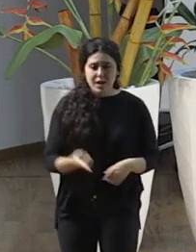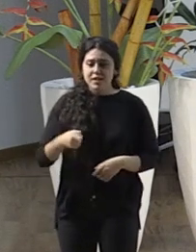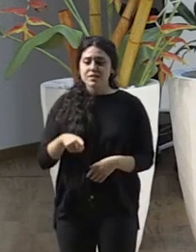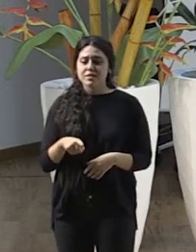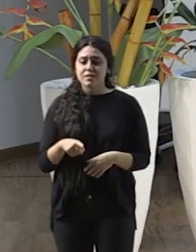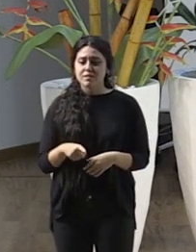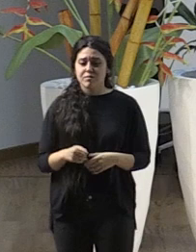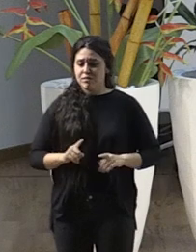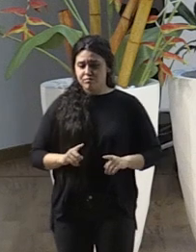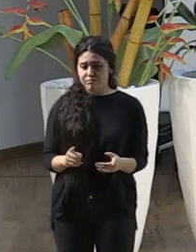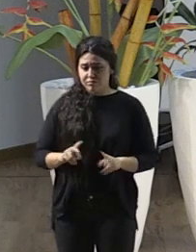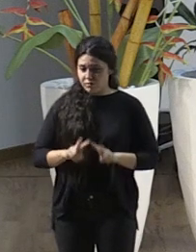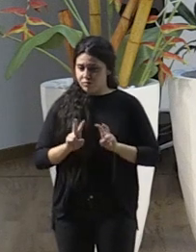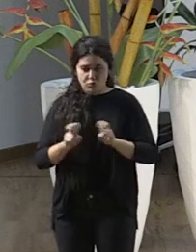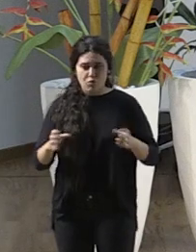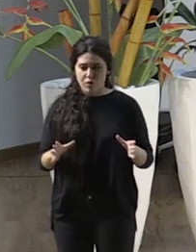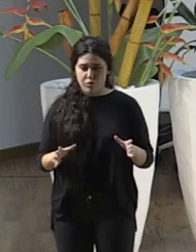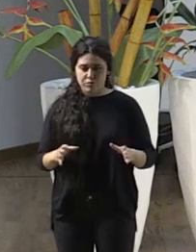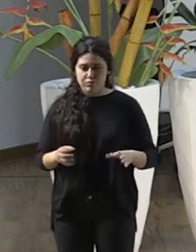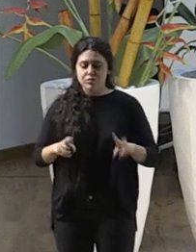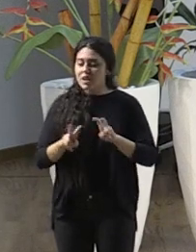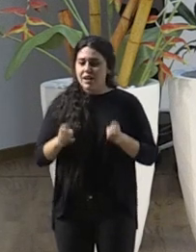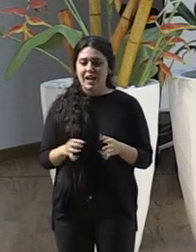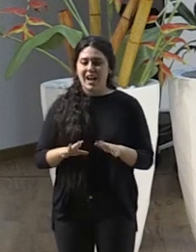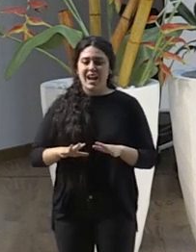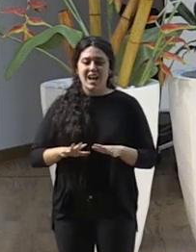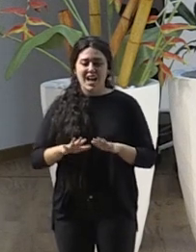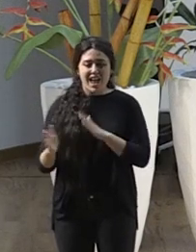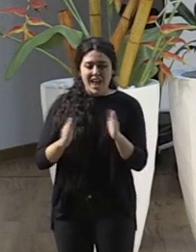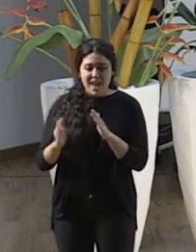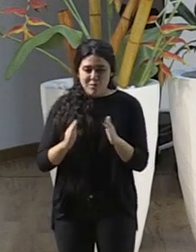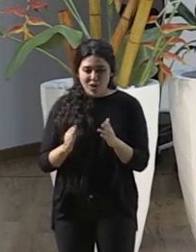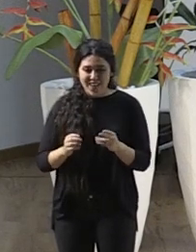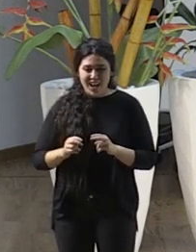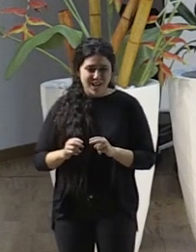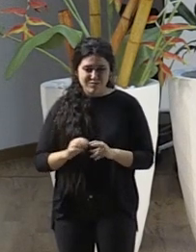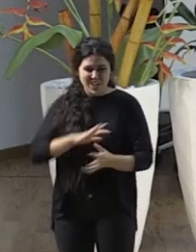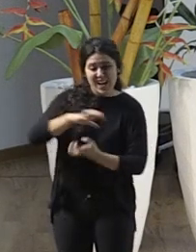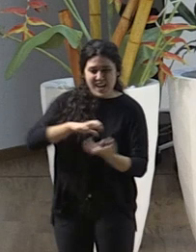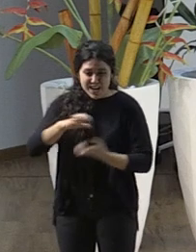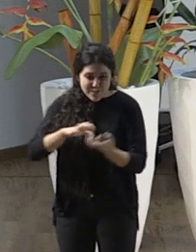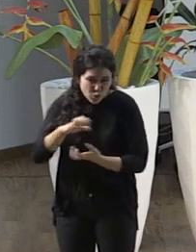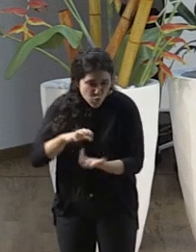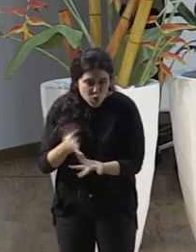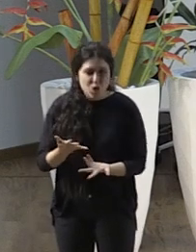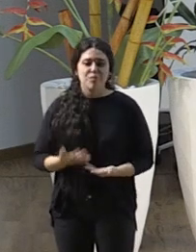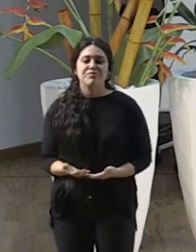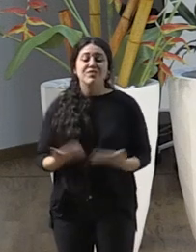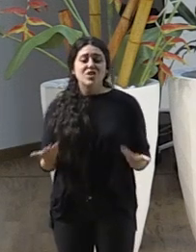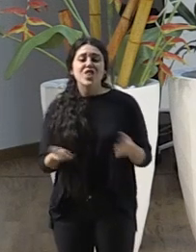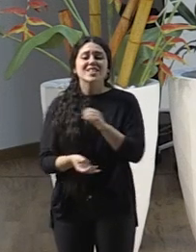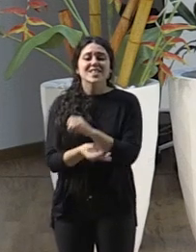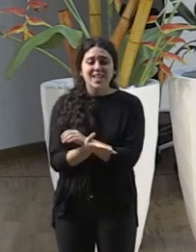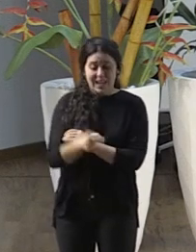fenómeno nuevo. En la época de la revolución industrial no había tiempo libre, todo era tiempo de trabajo. Surge